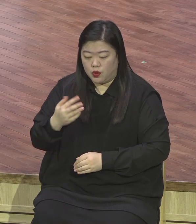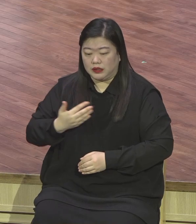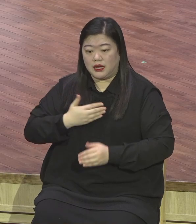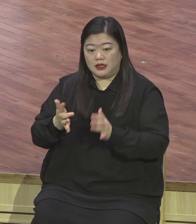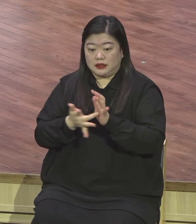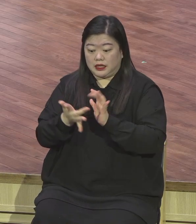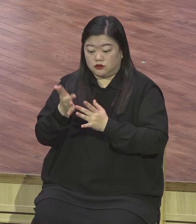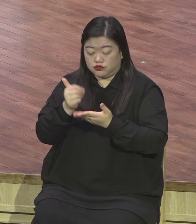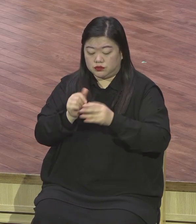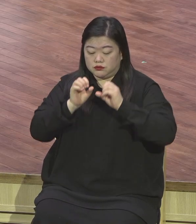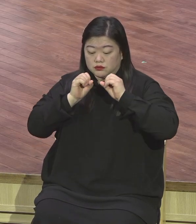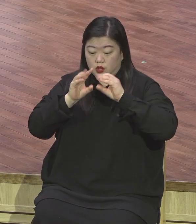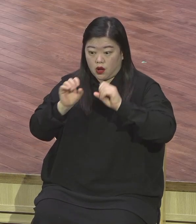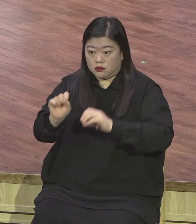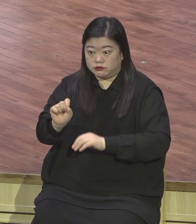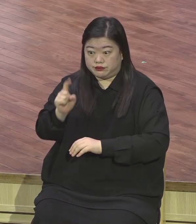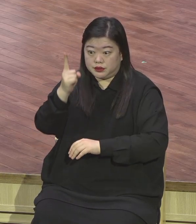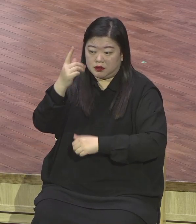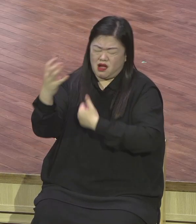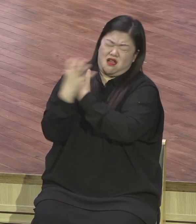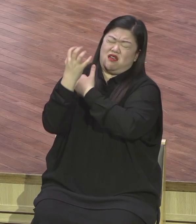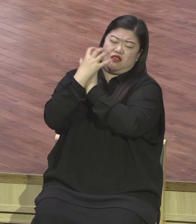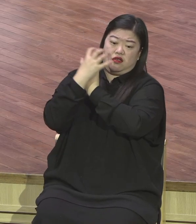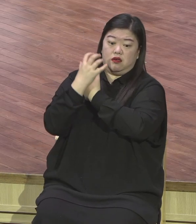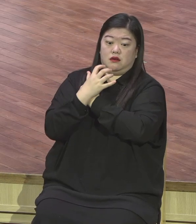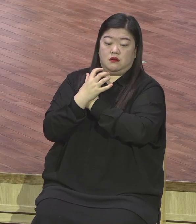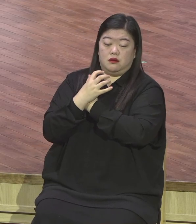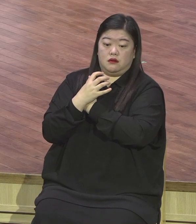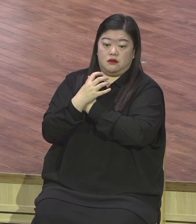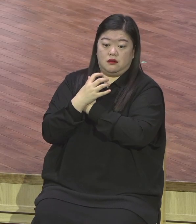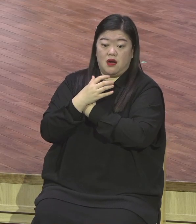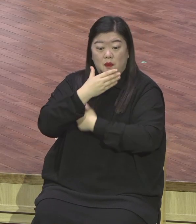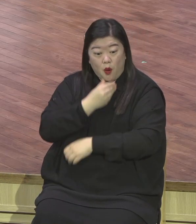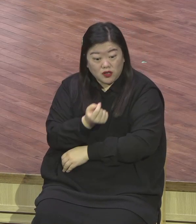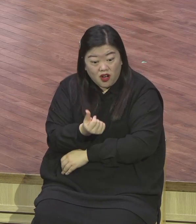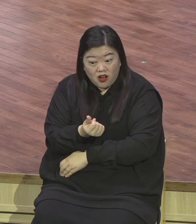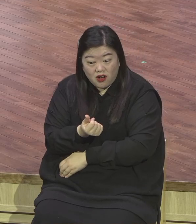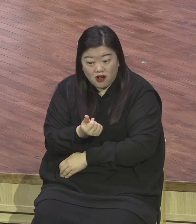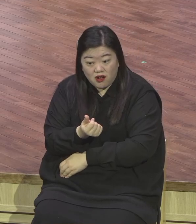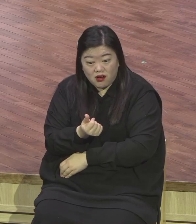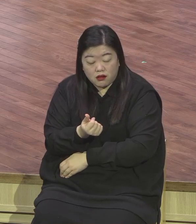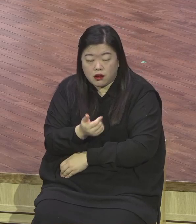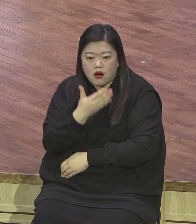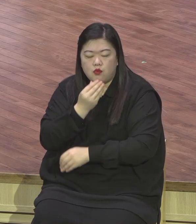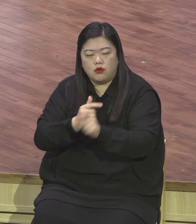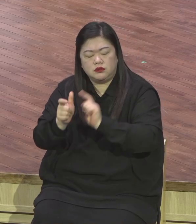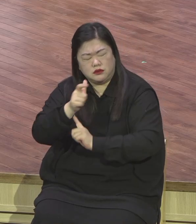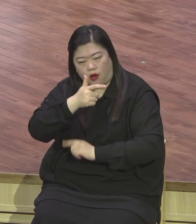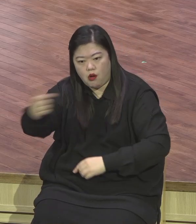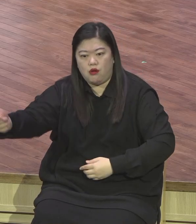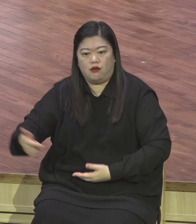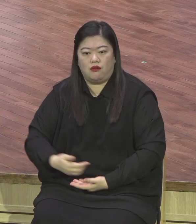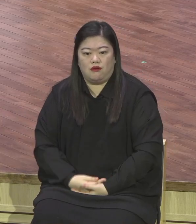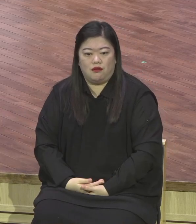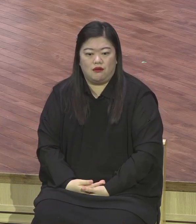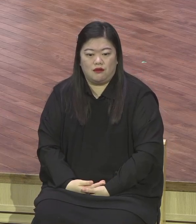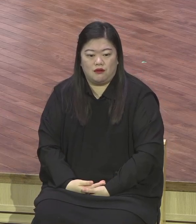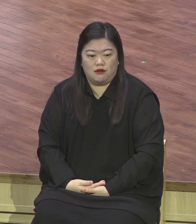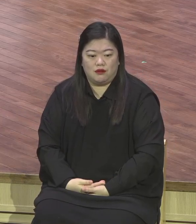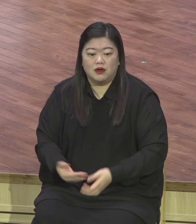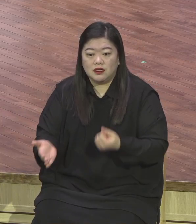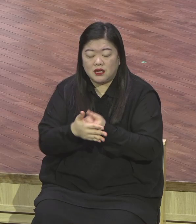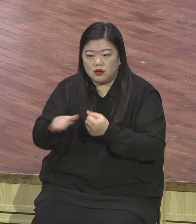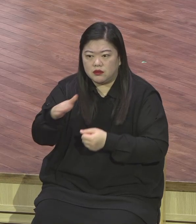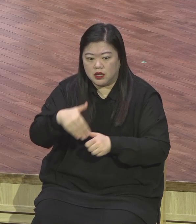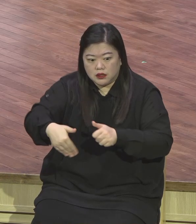억울한 일 당하면 더 큰 상급이 그 주가 처음 한 사람이요 전혀 여러분은 흔들릴